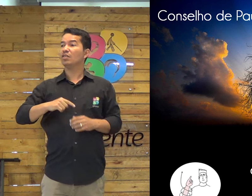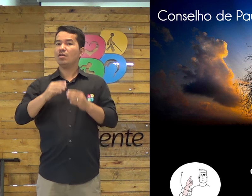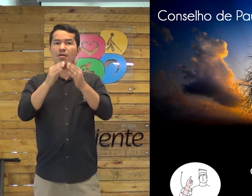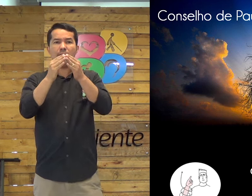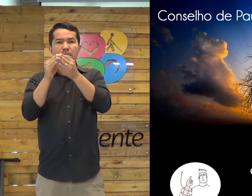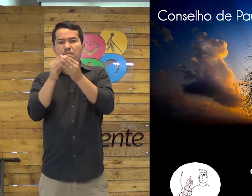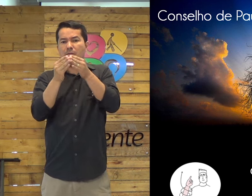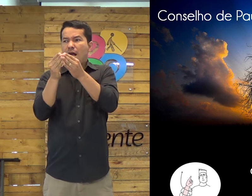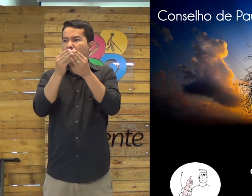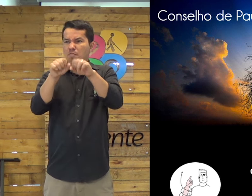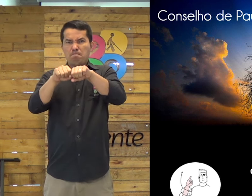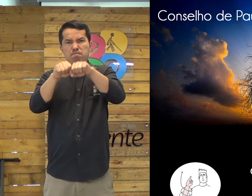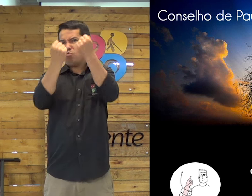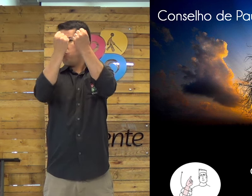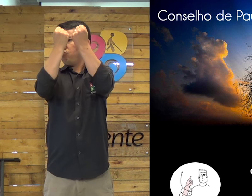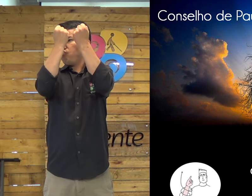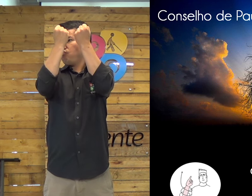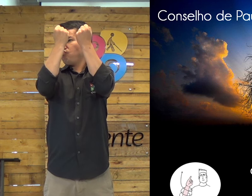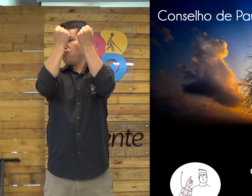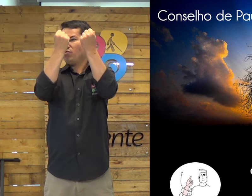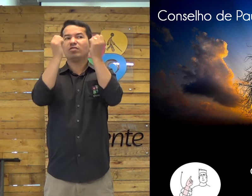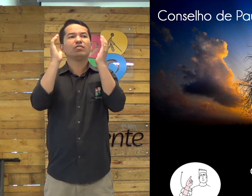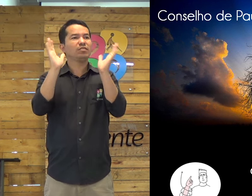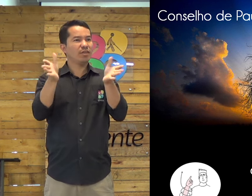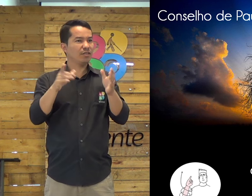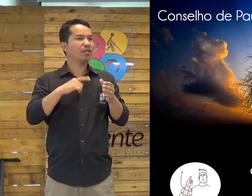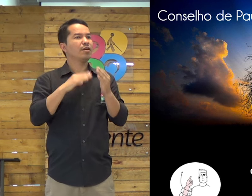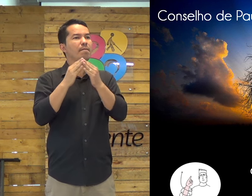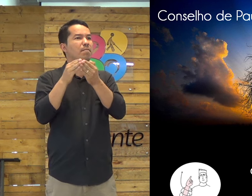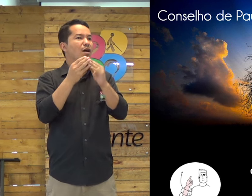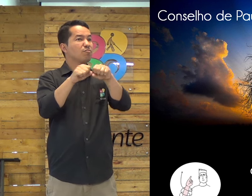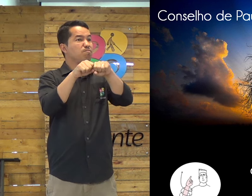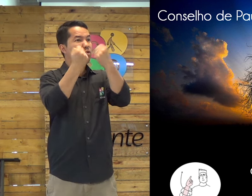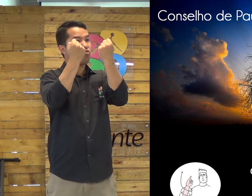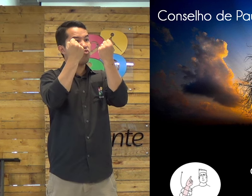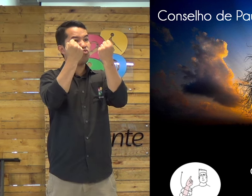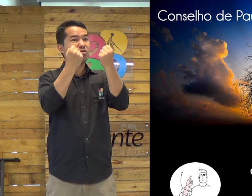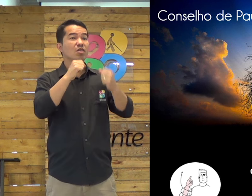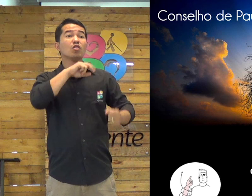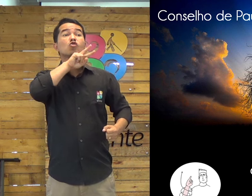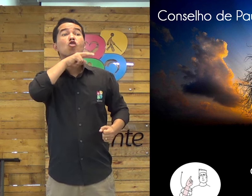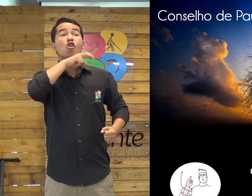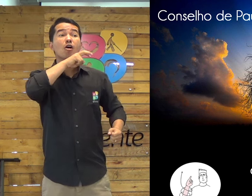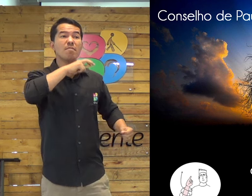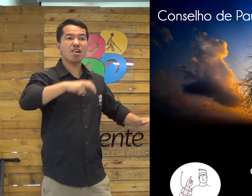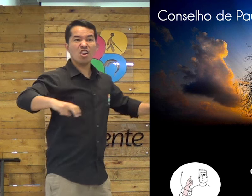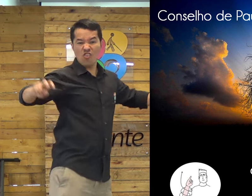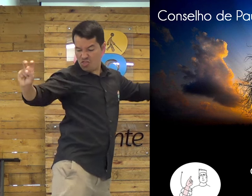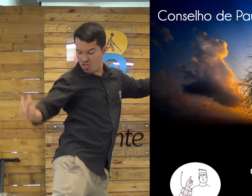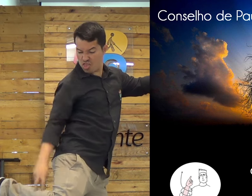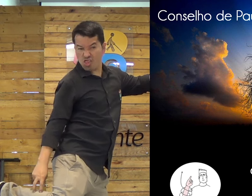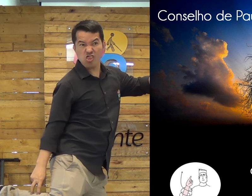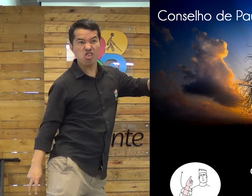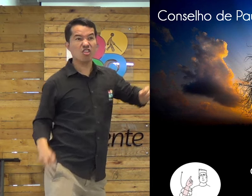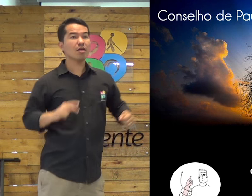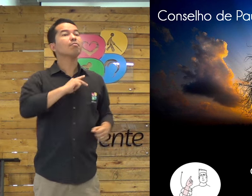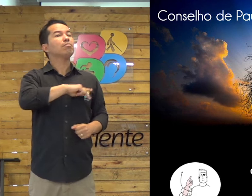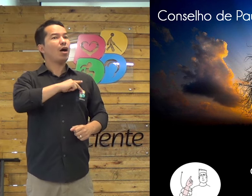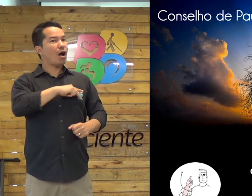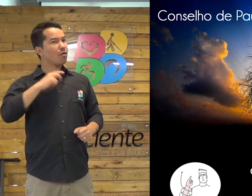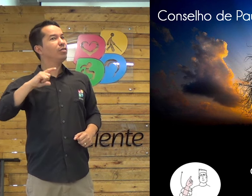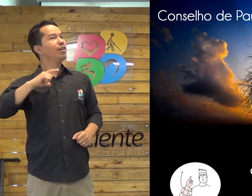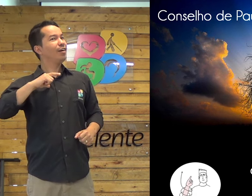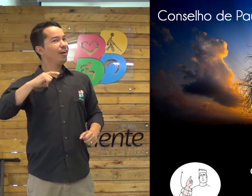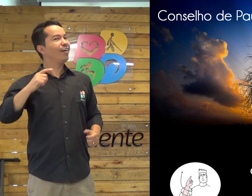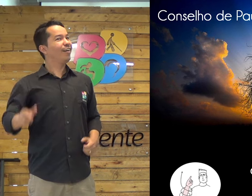tristeza existe, muitas coisas existem. Ele mesmo passou por problemas, porque o barco dele quebrou, ele já foi picado por